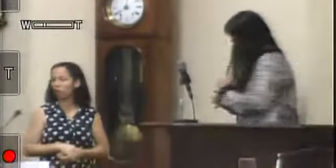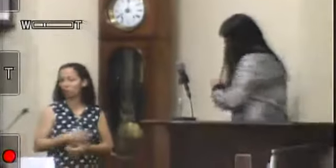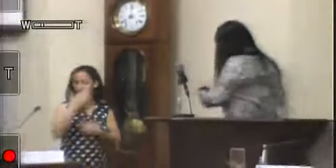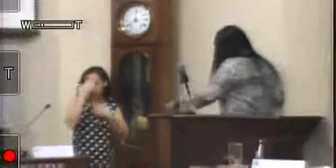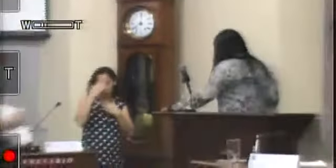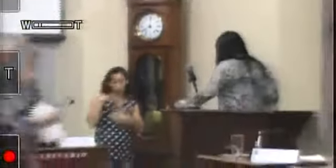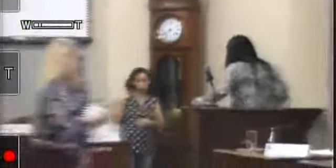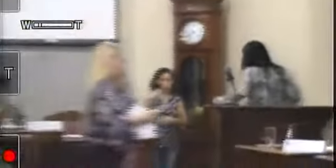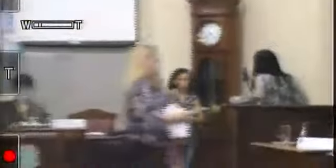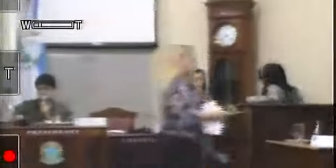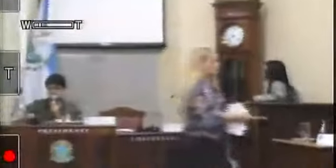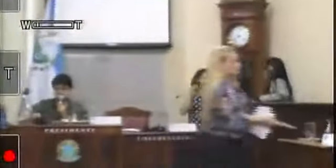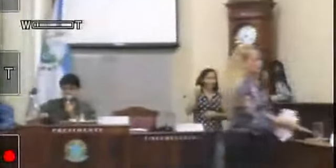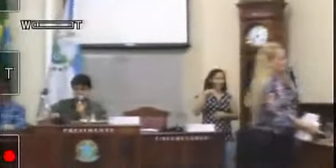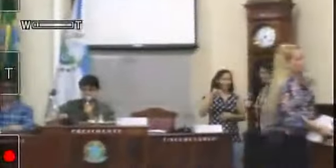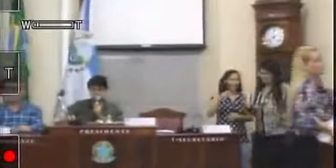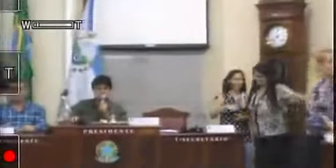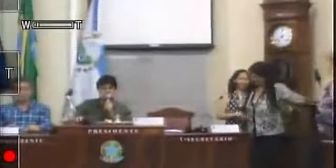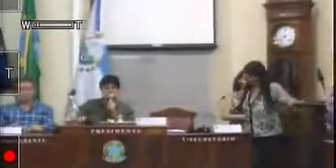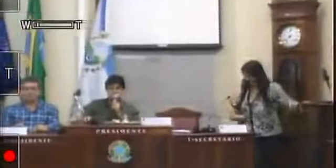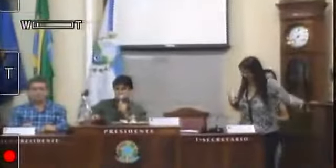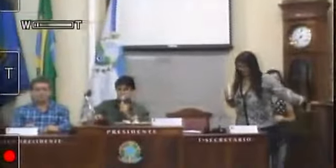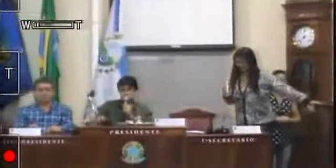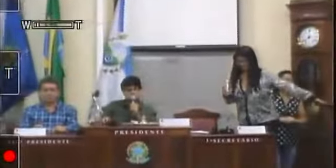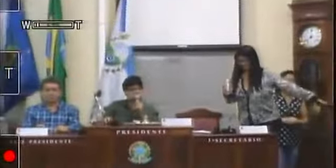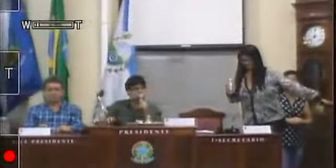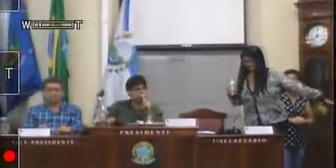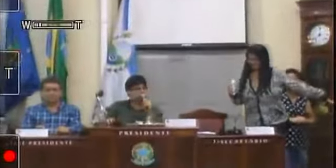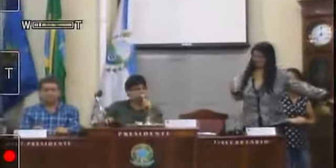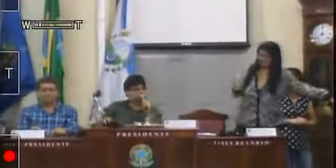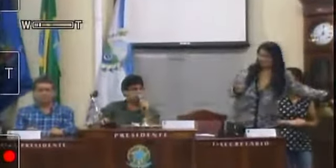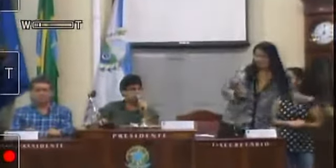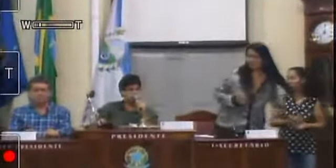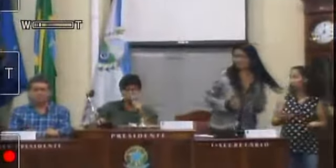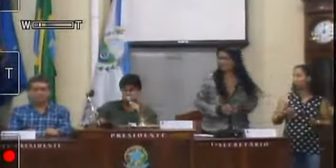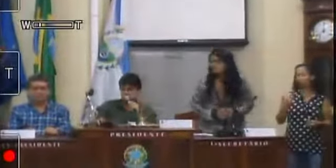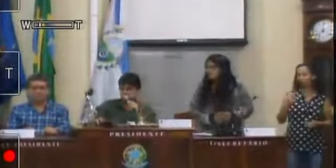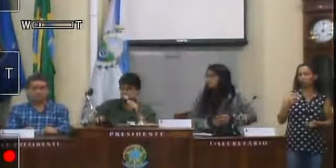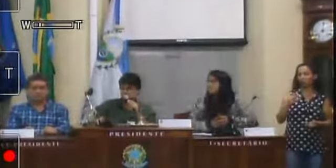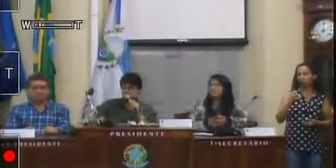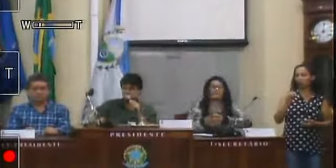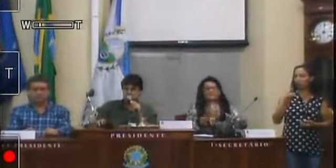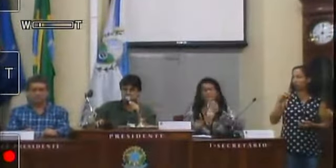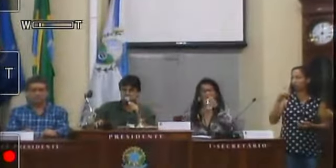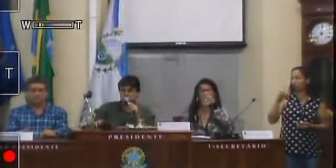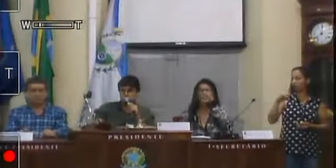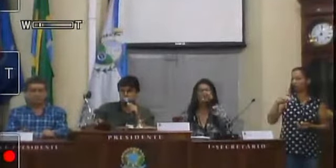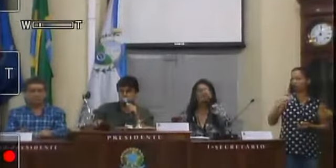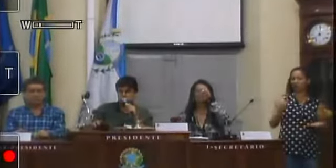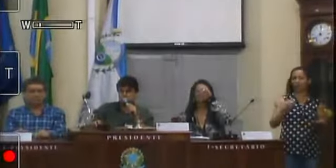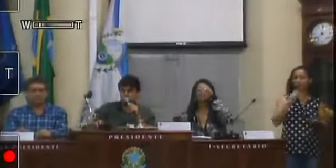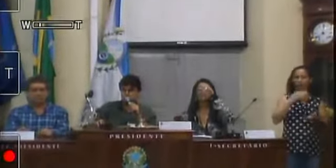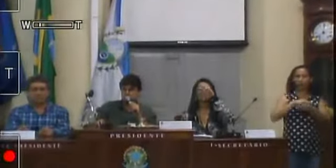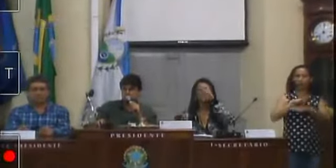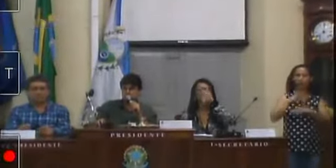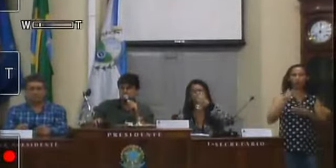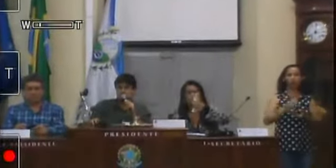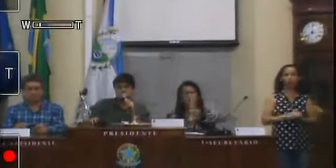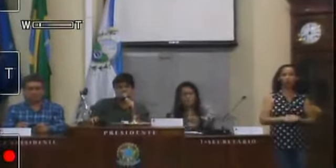Obrigado, vereadora Fabiane Vasconcelos. Então, no mais, hoje não teremos a ordem do dia. Desejo a